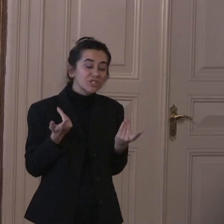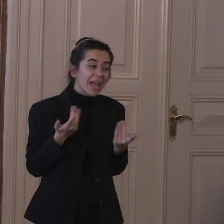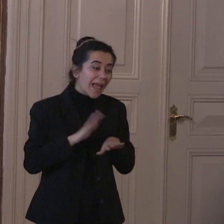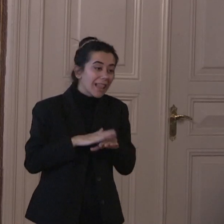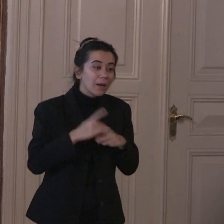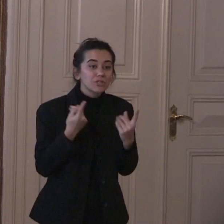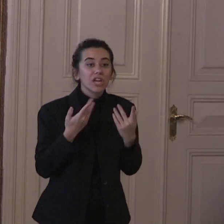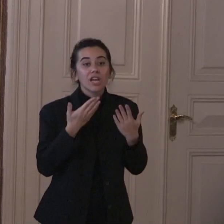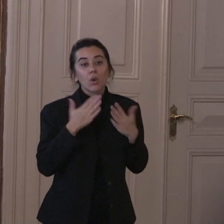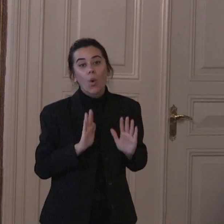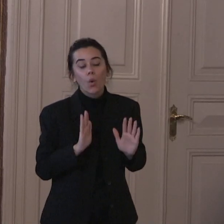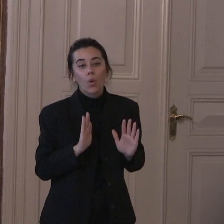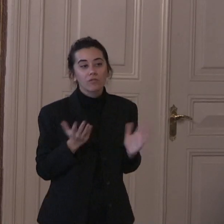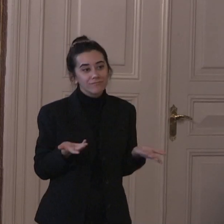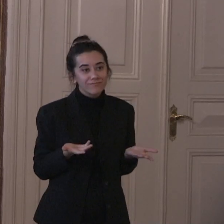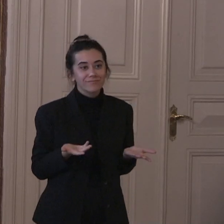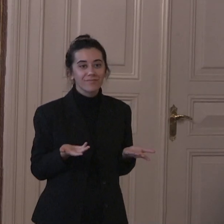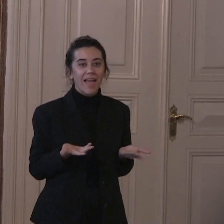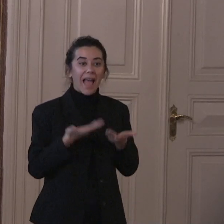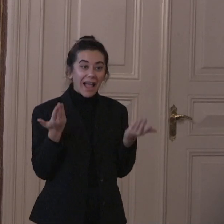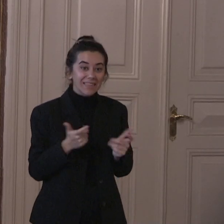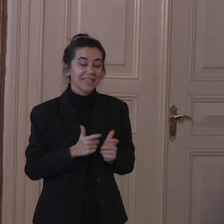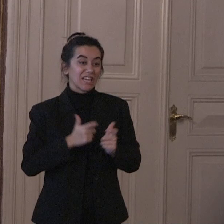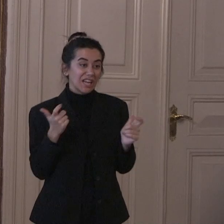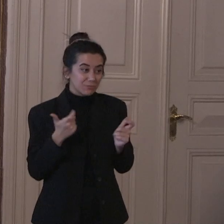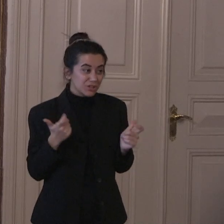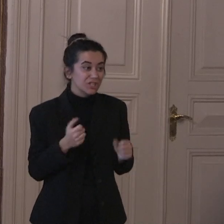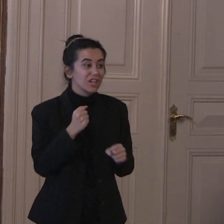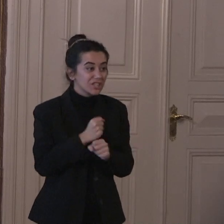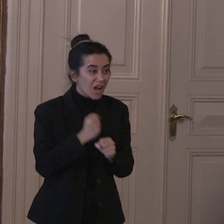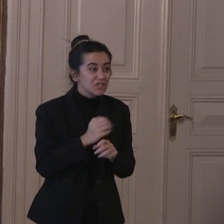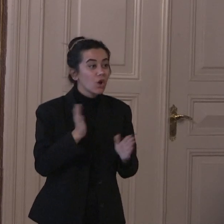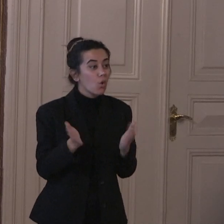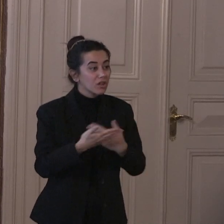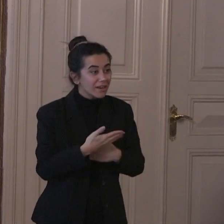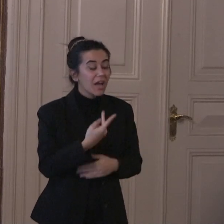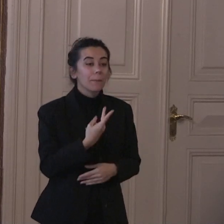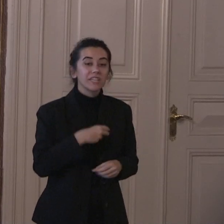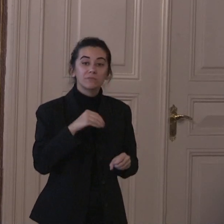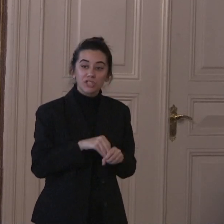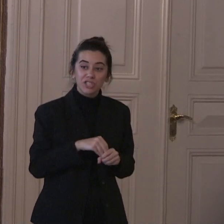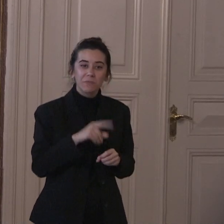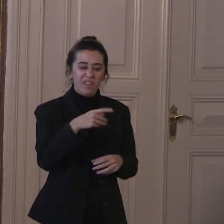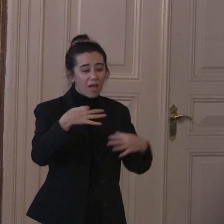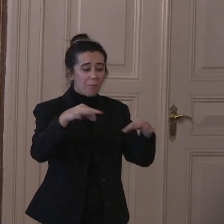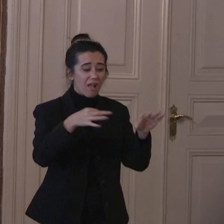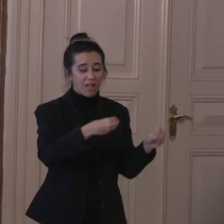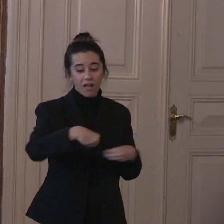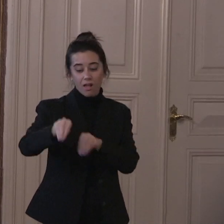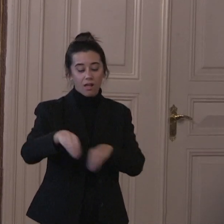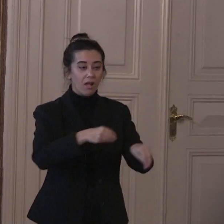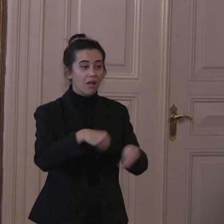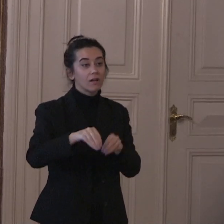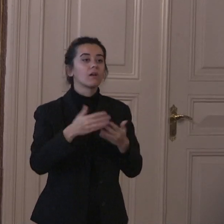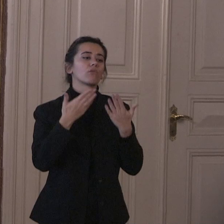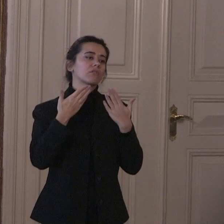Hiç elim boş çıkmadım. En uygar da, taşolarda hiçbir zaman benim için böyle sadece evrak götürüp bıraktığım bir yer